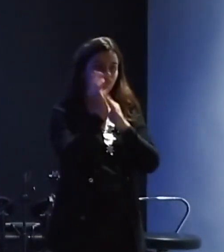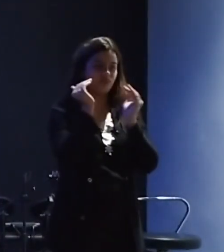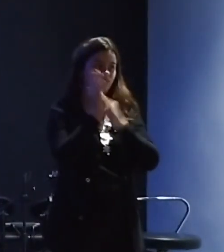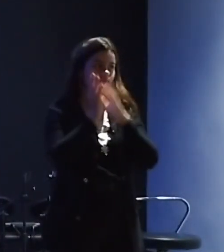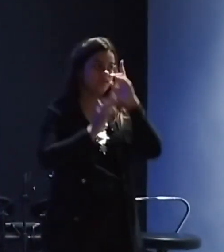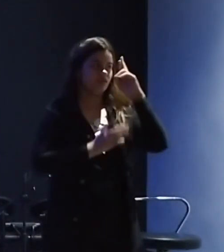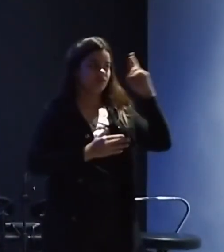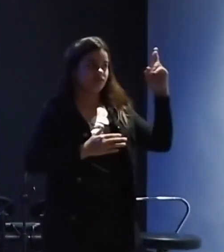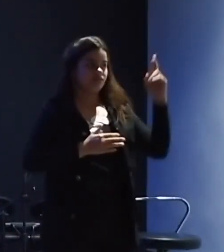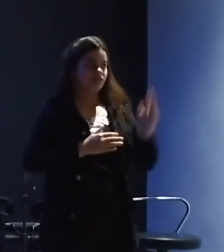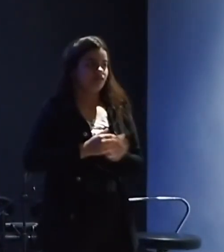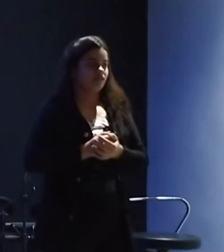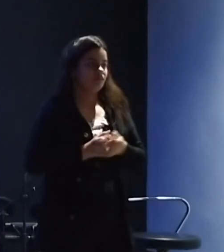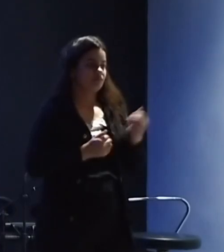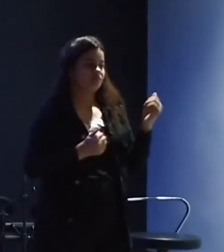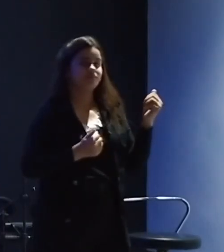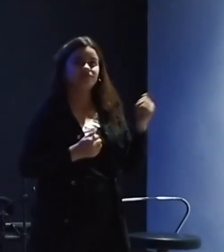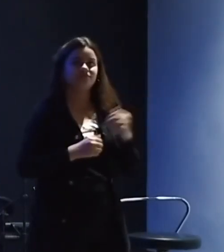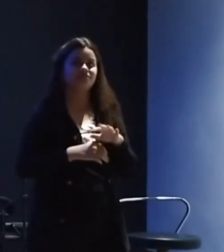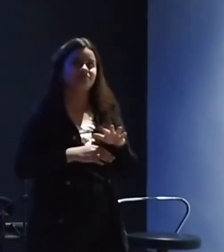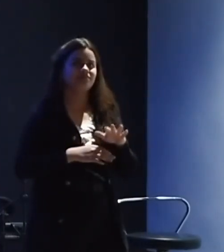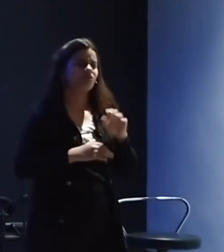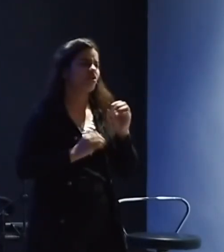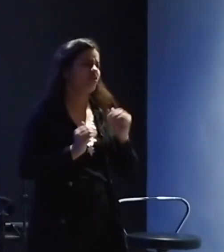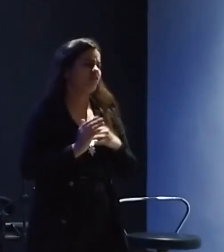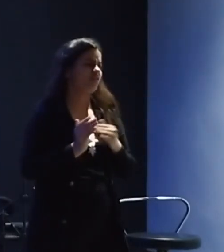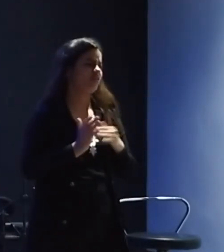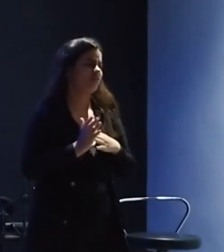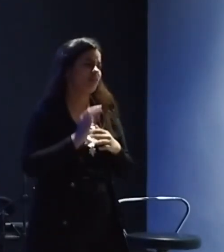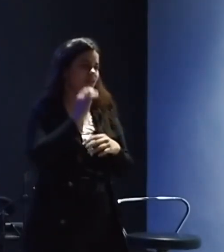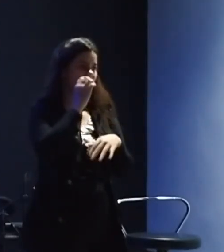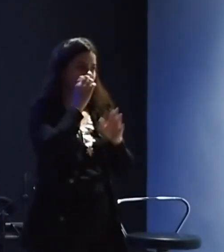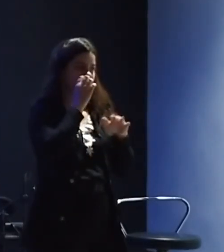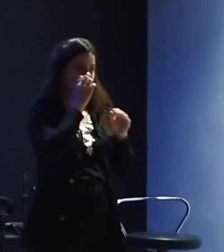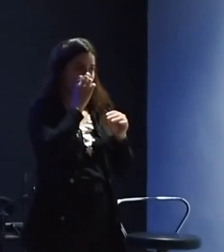coração. Deixa Deus agir.